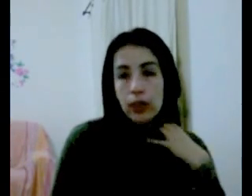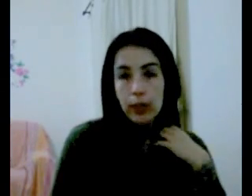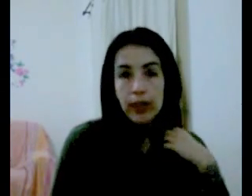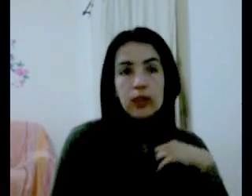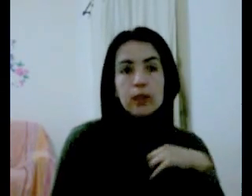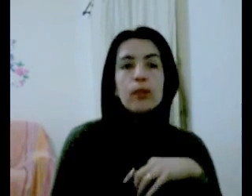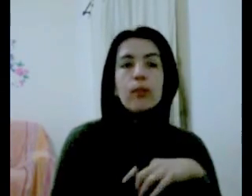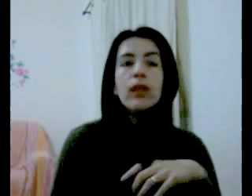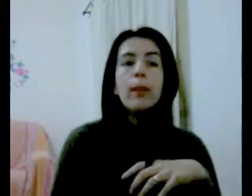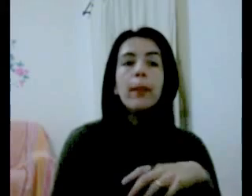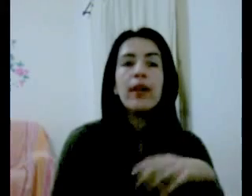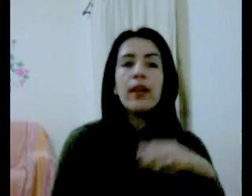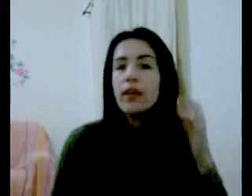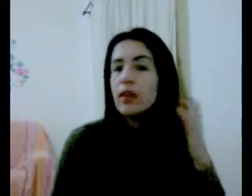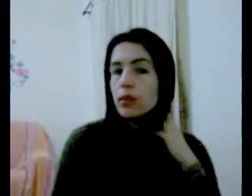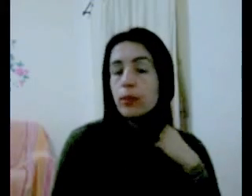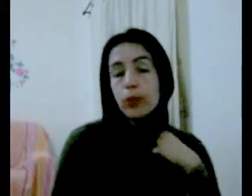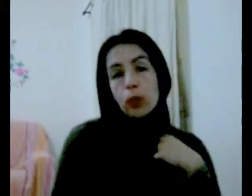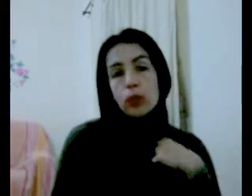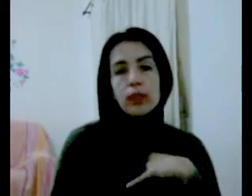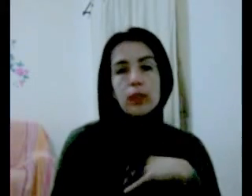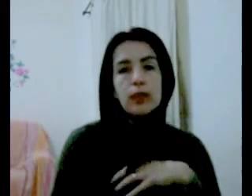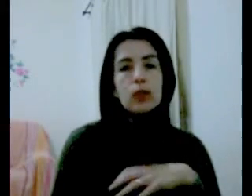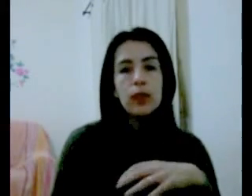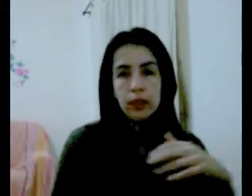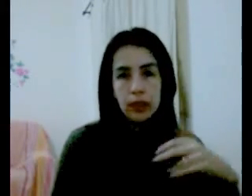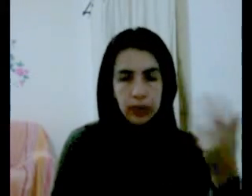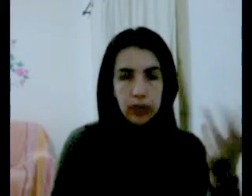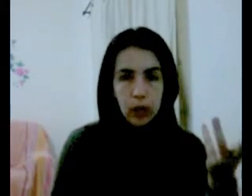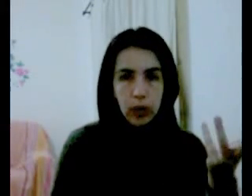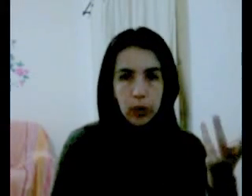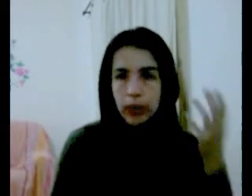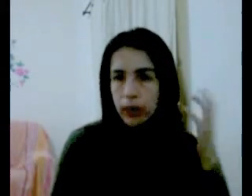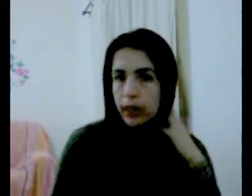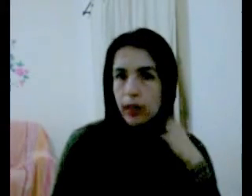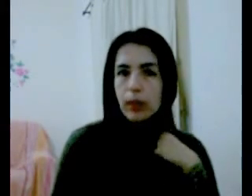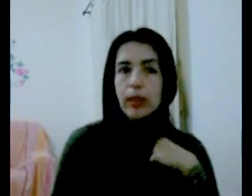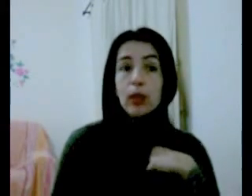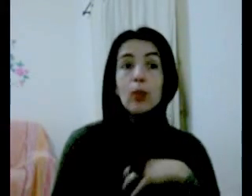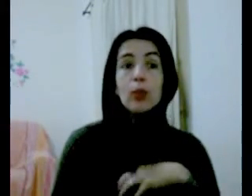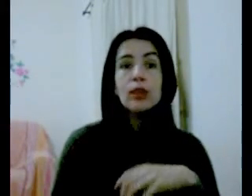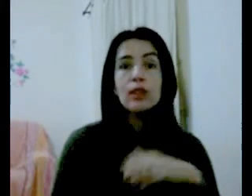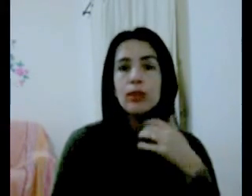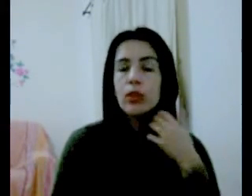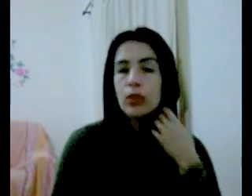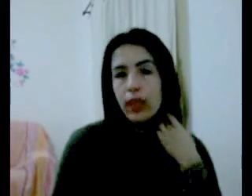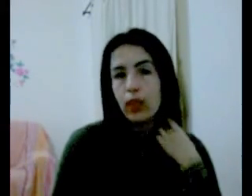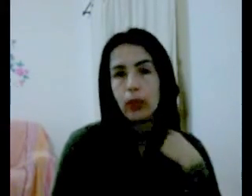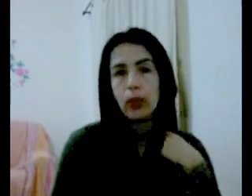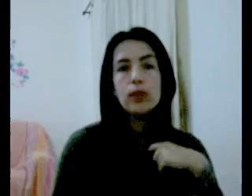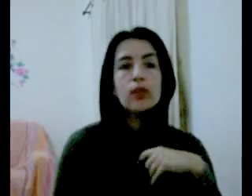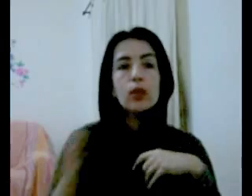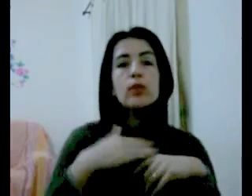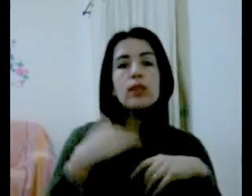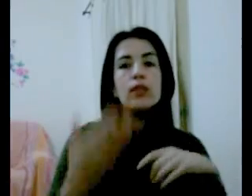vou, então, na médica, como os exames não, amanhã já é o retorno, né, da minha médica. Como os exames não ficaram prontos, eu só